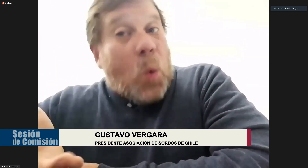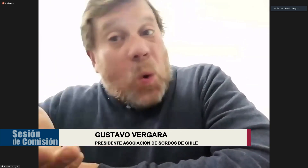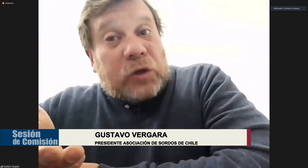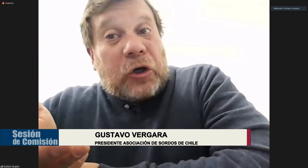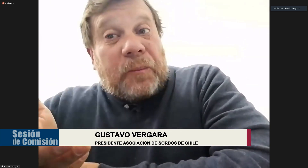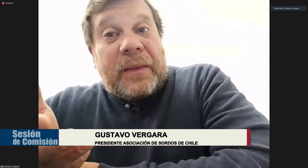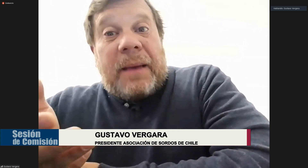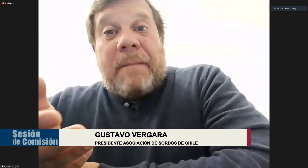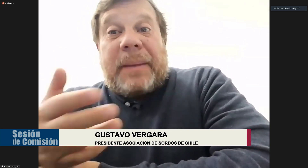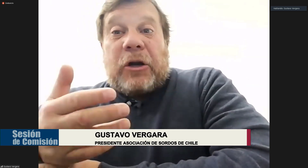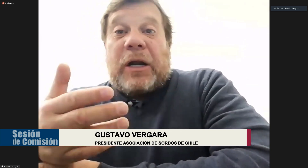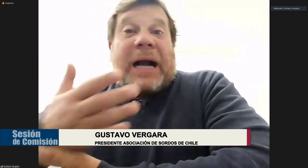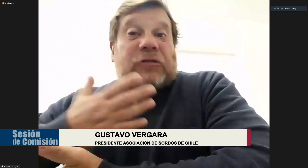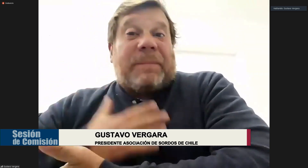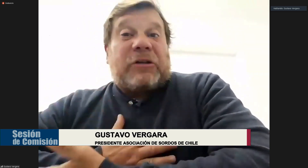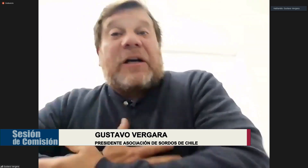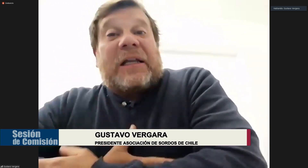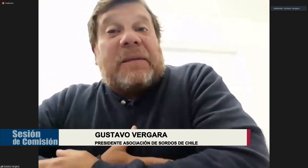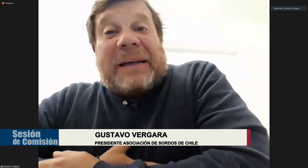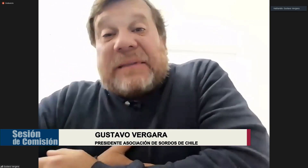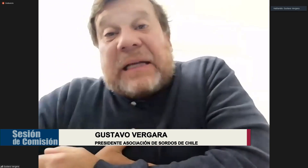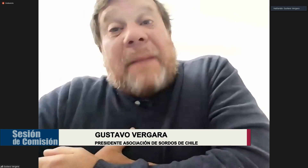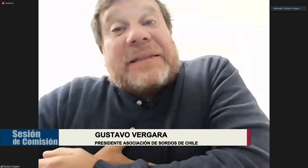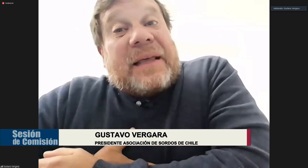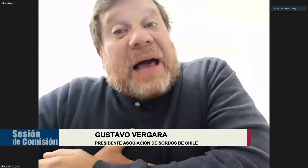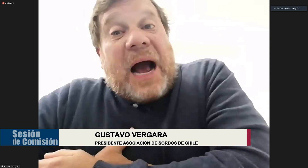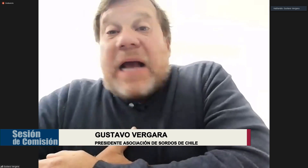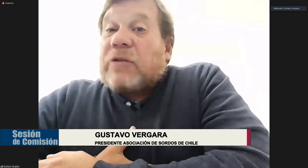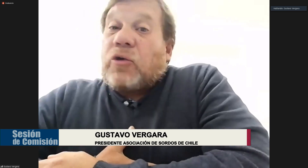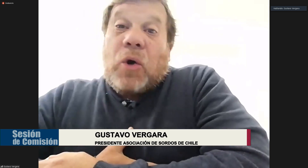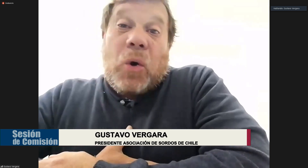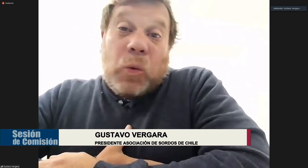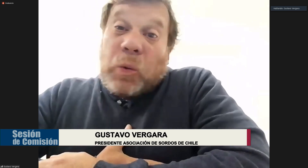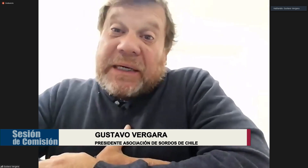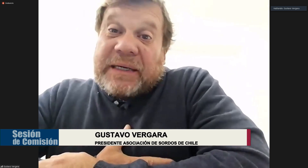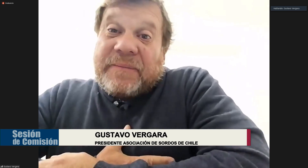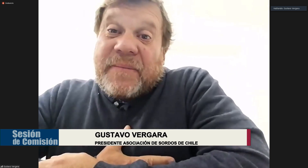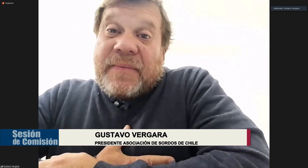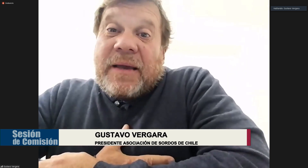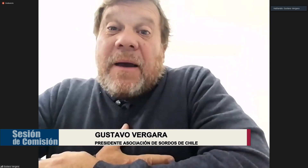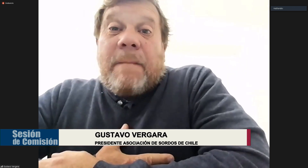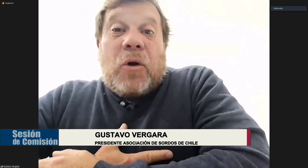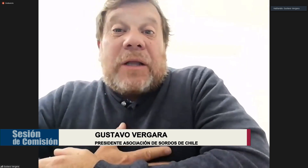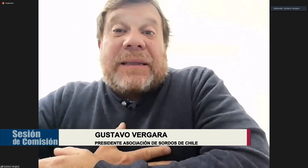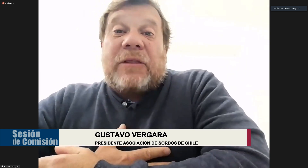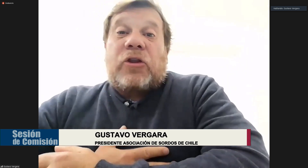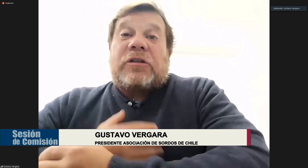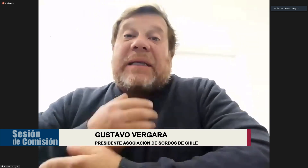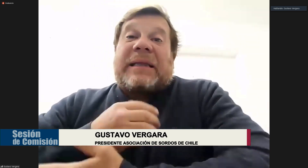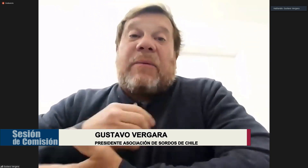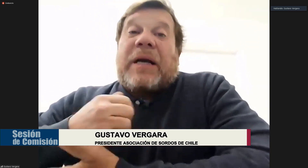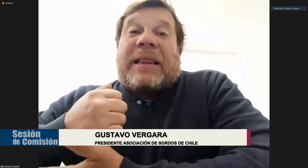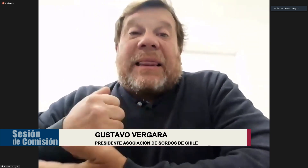recurso, pero en el caso de personas con discapacidad, eso no ocurre. Por lo tanto, sentimos que